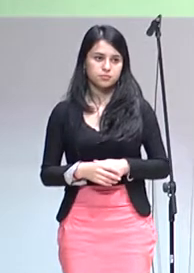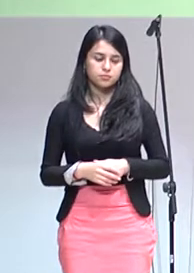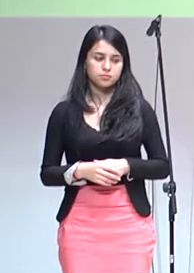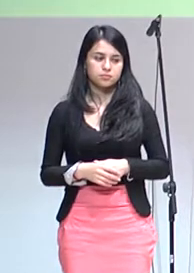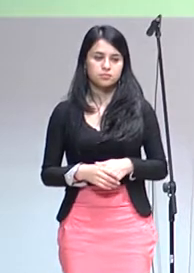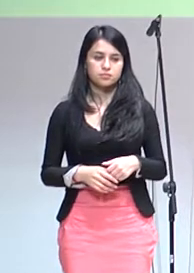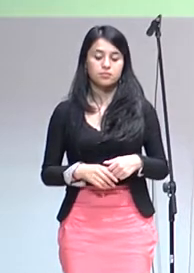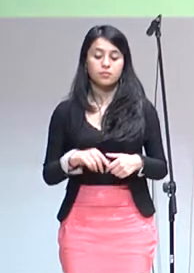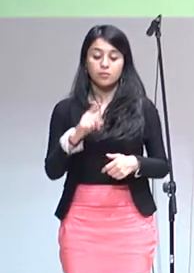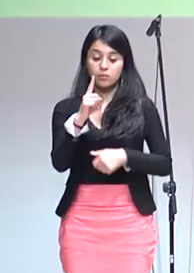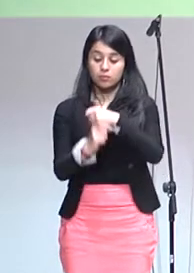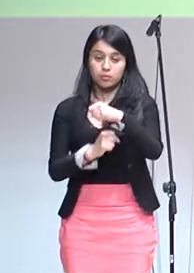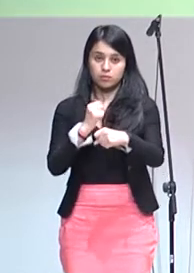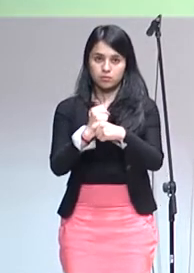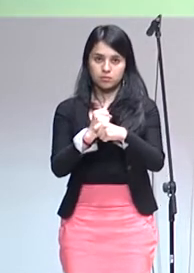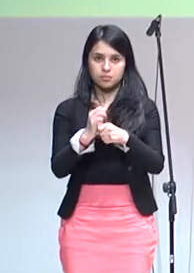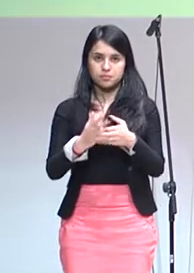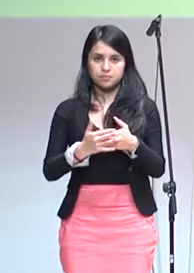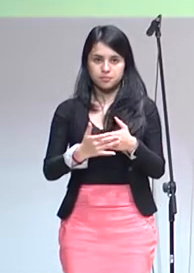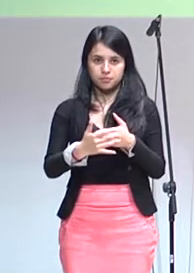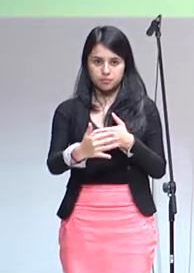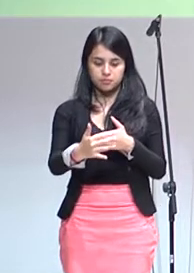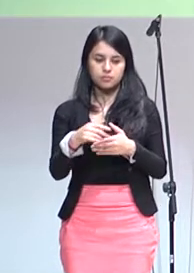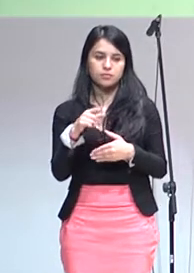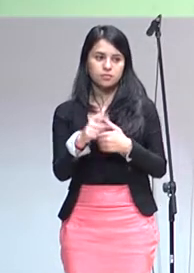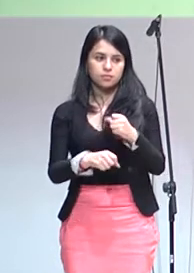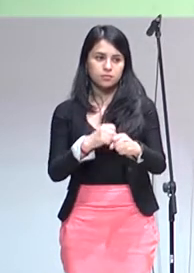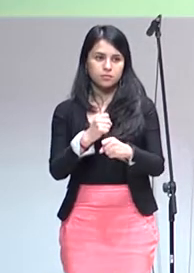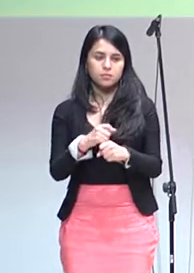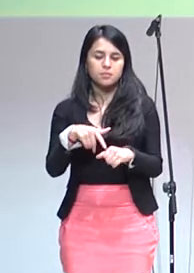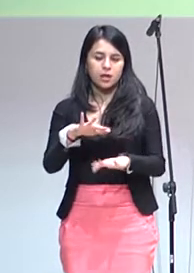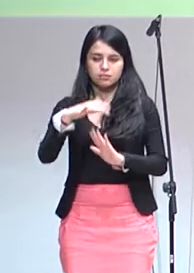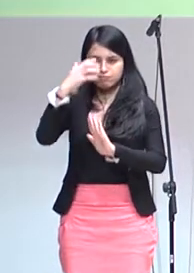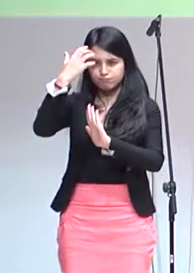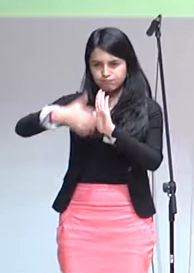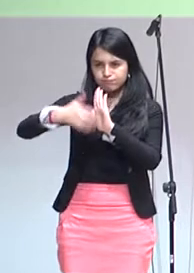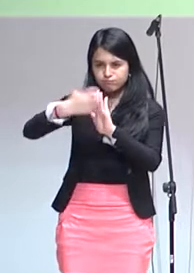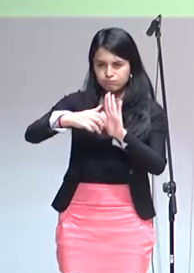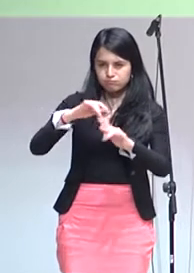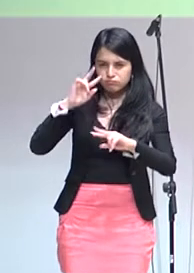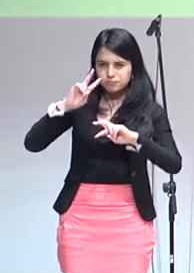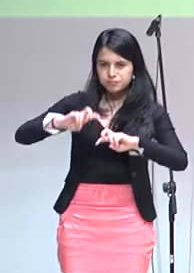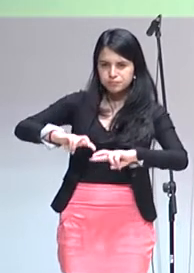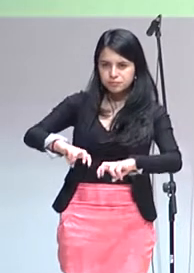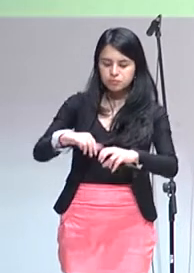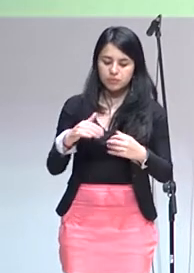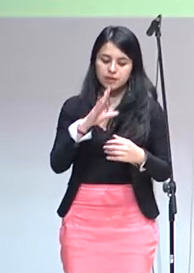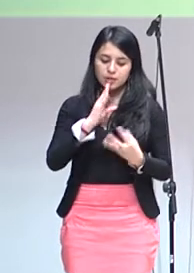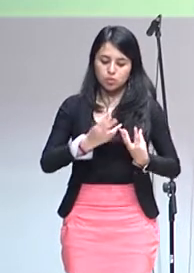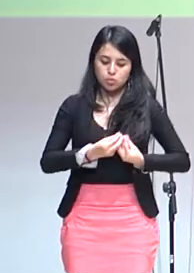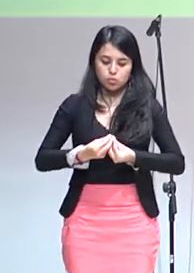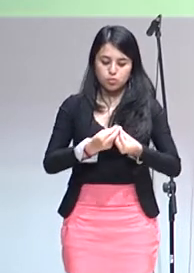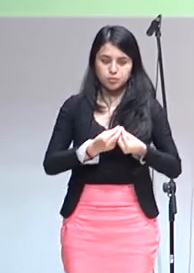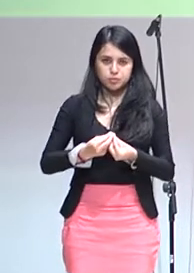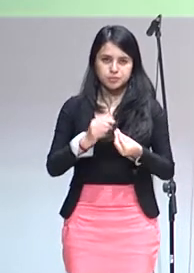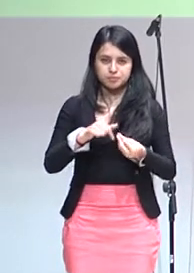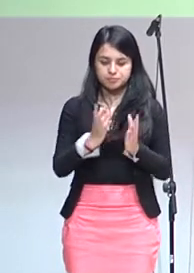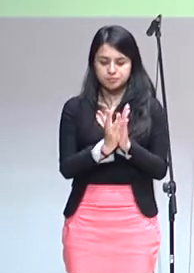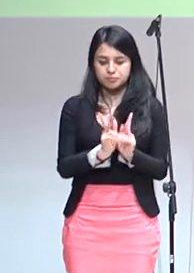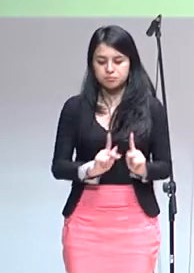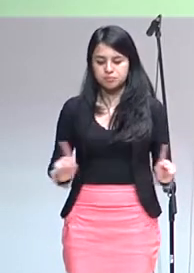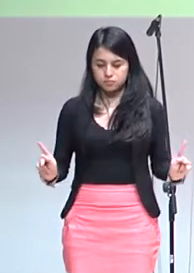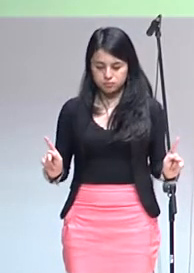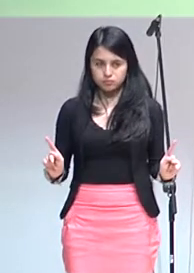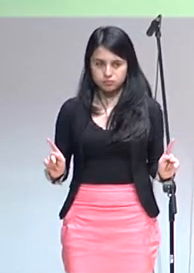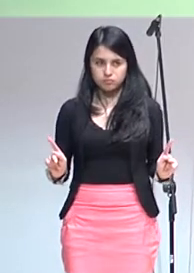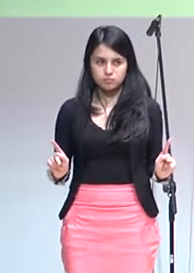El primer año fue un año de diagnóstico, un año de trabajo con un grupo específico de estudiantes, los que estaban